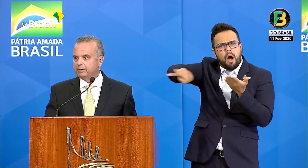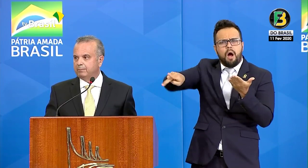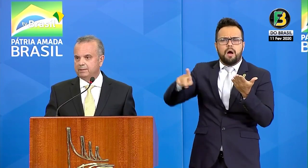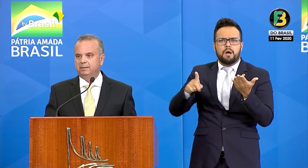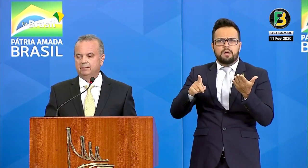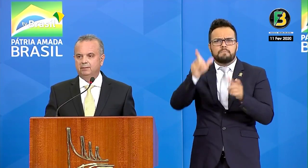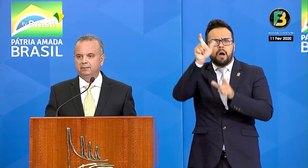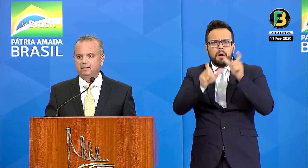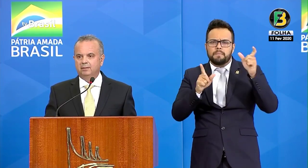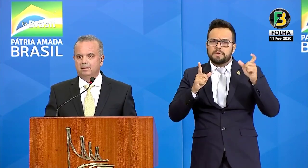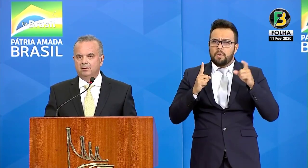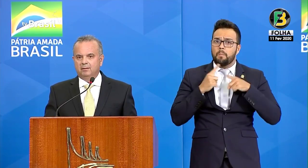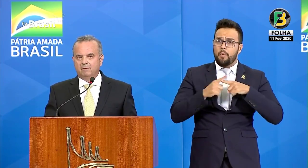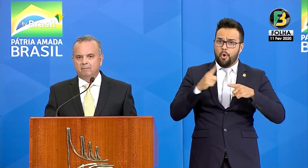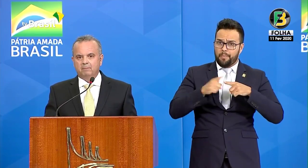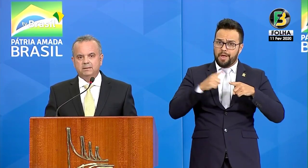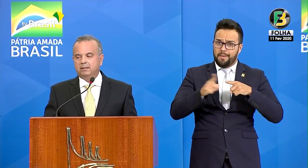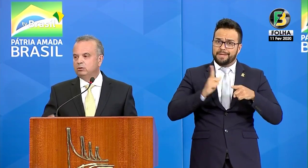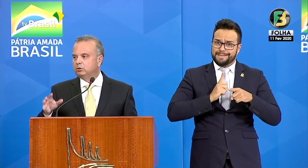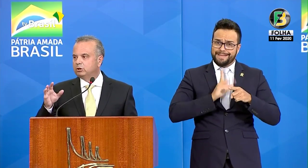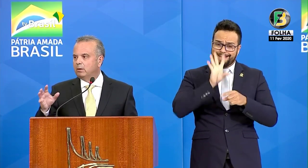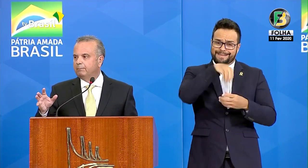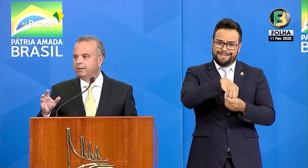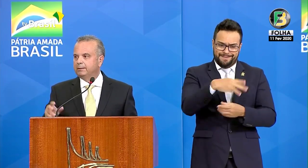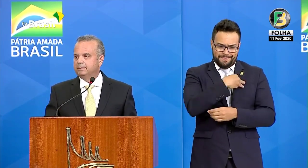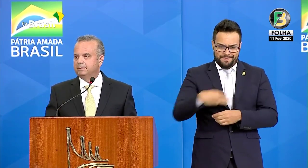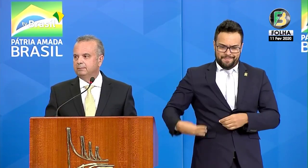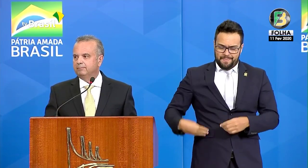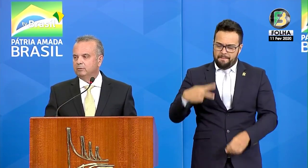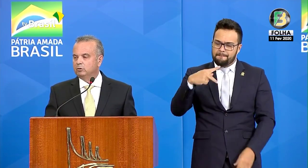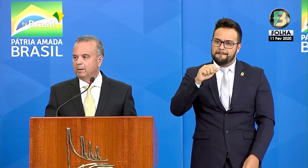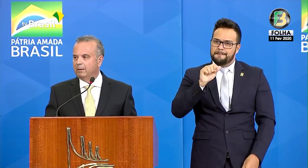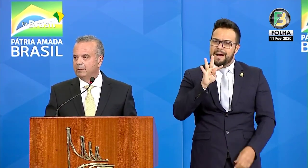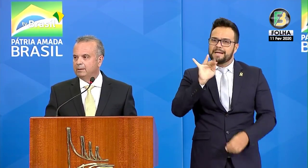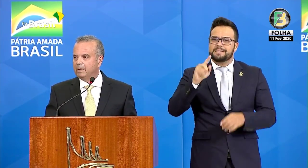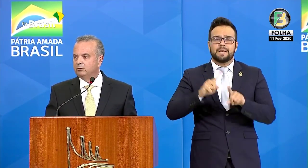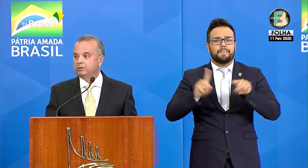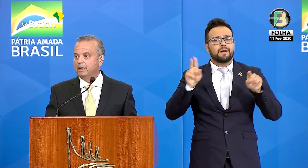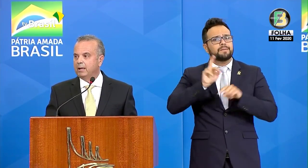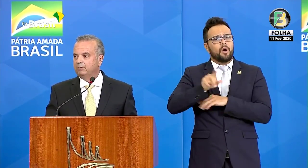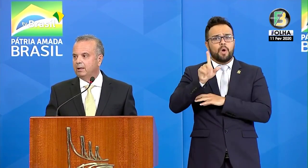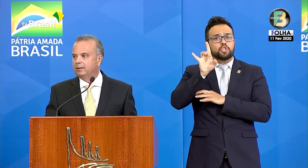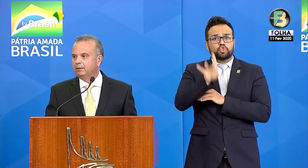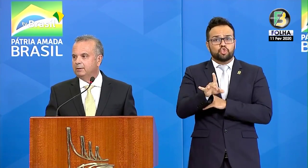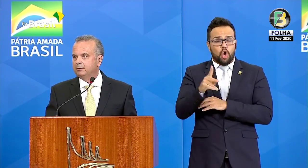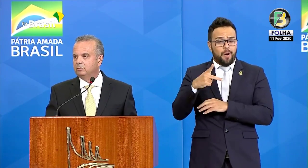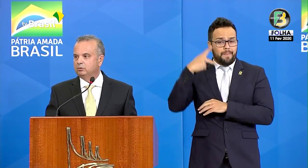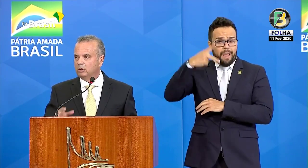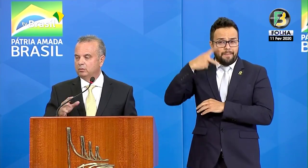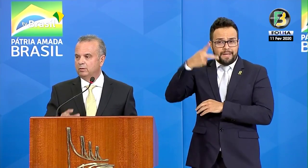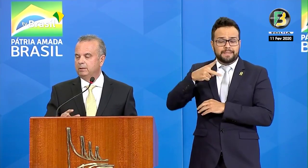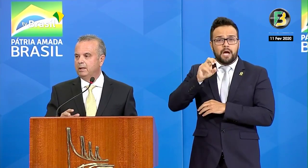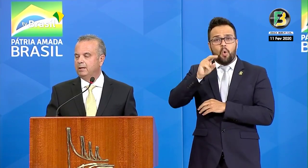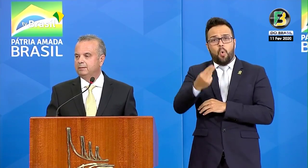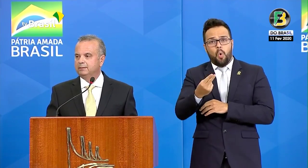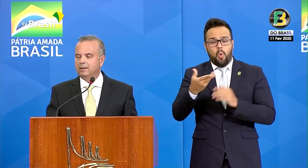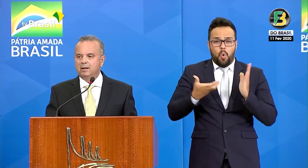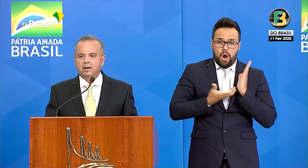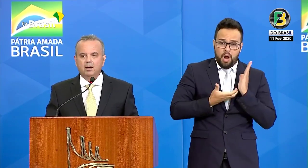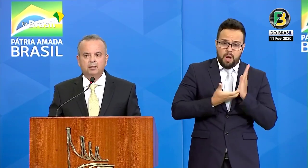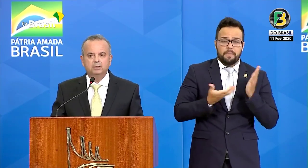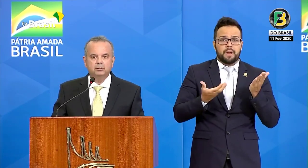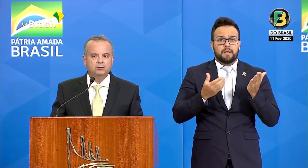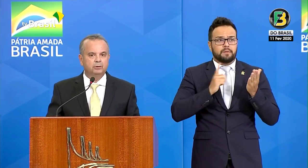que a pasta apresenta. Mas aqui não estão apenas os parlamentares do Senado e da Câmara, os nossos